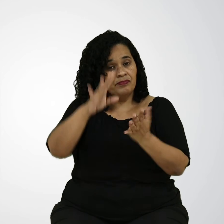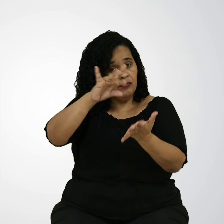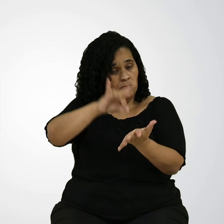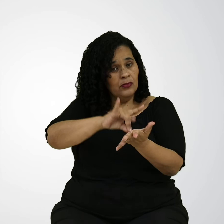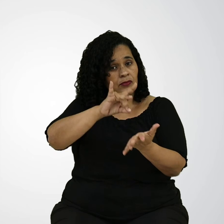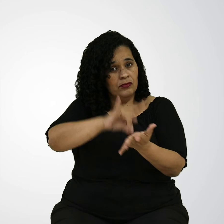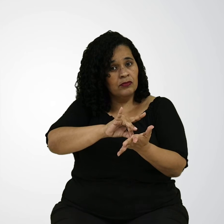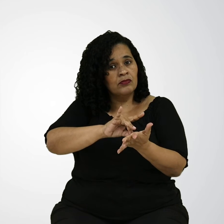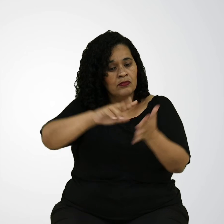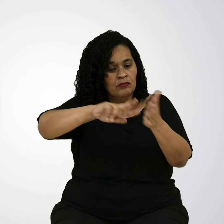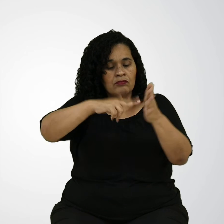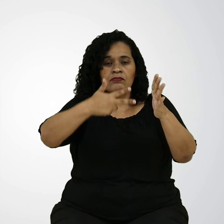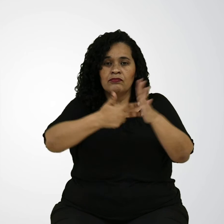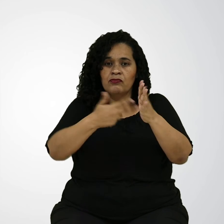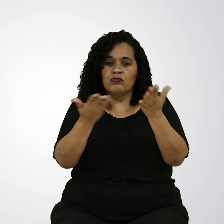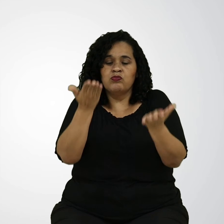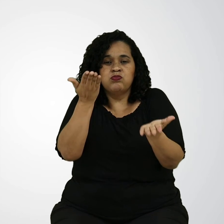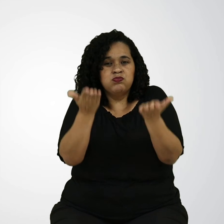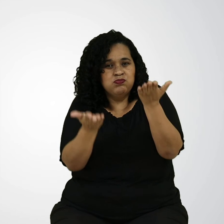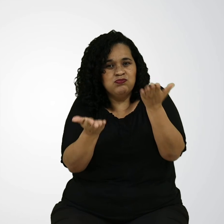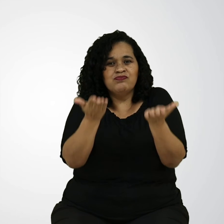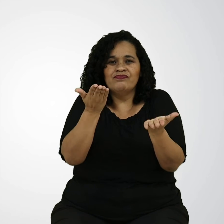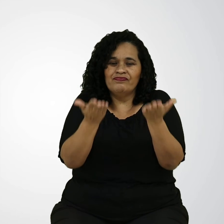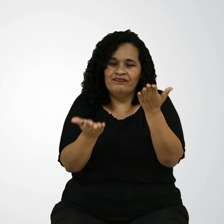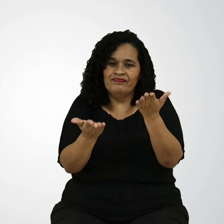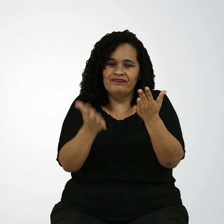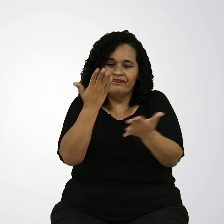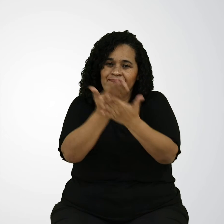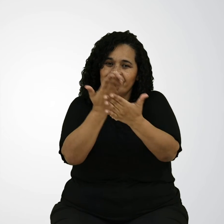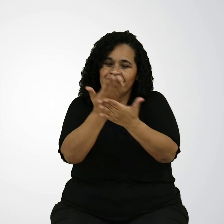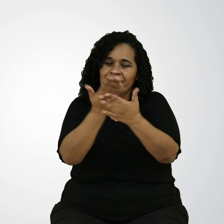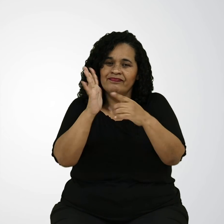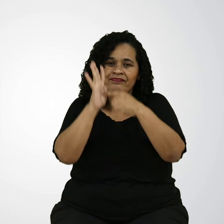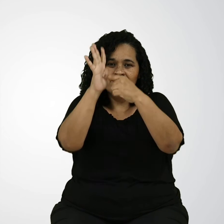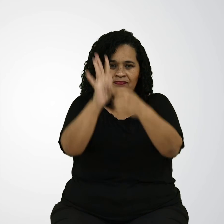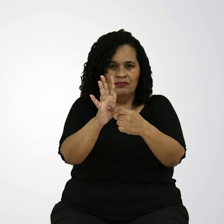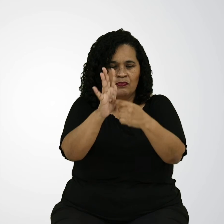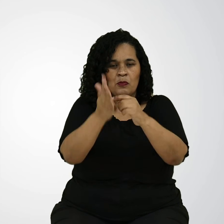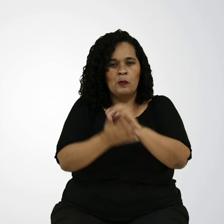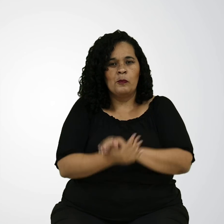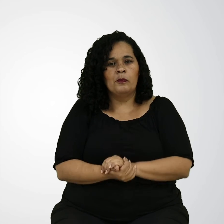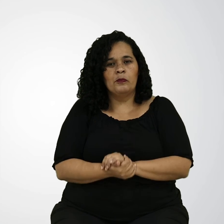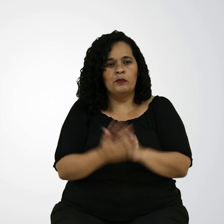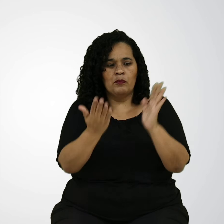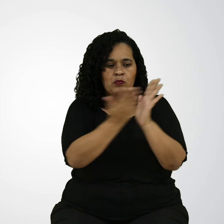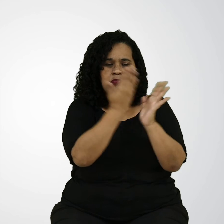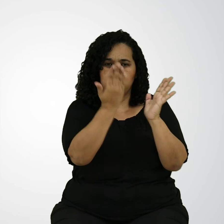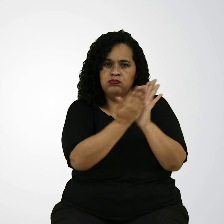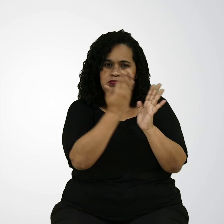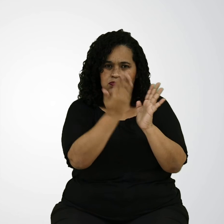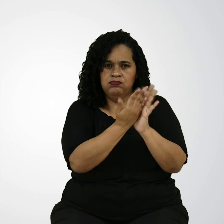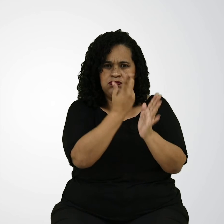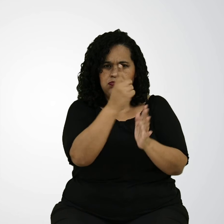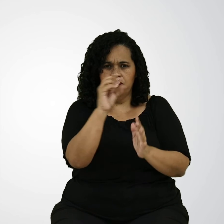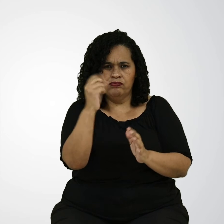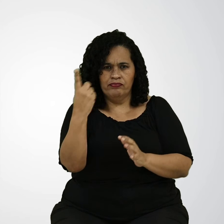equilíbrio. A lição, ela coloca numa parte aqui, na página 101, que